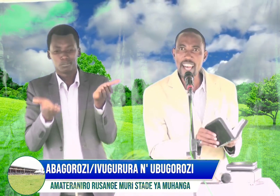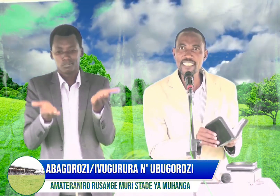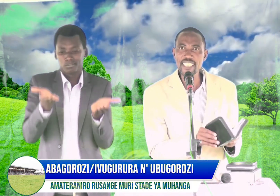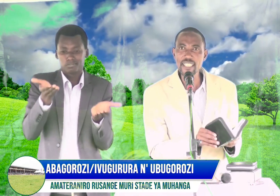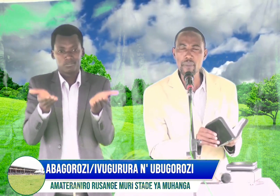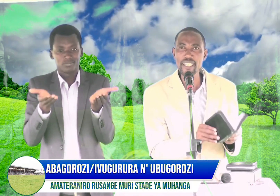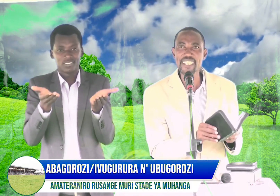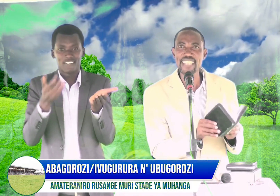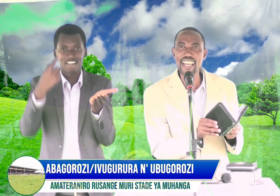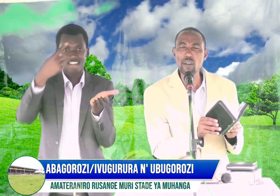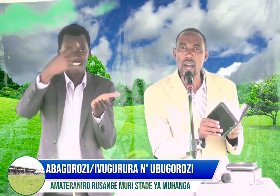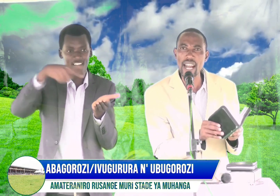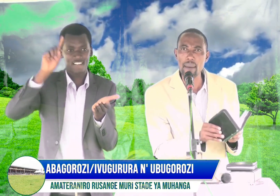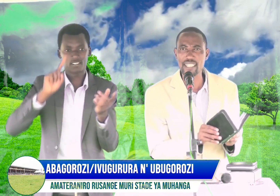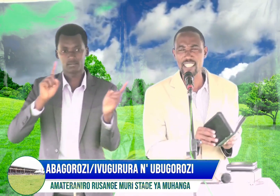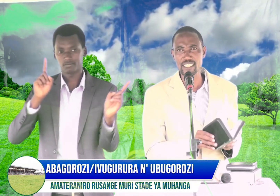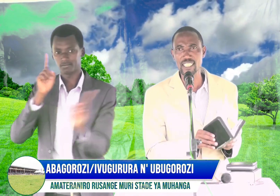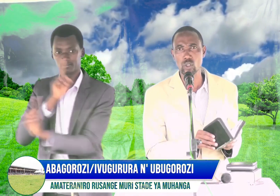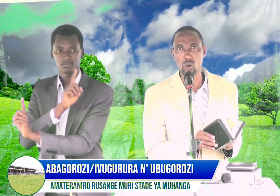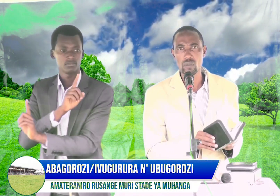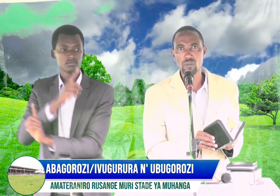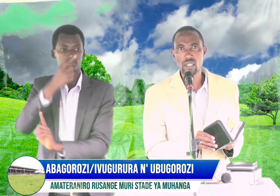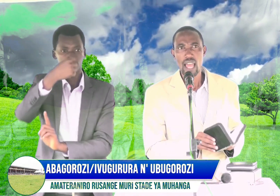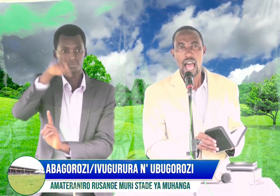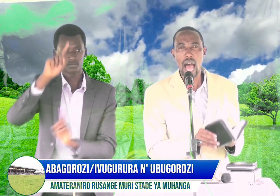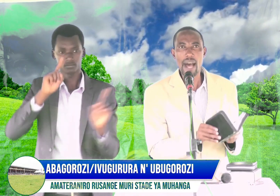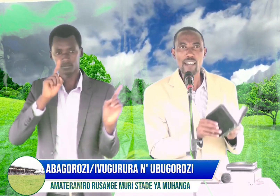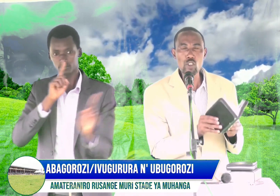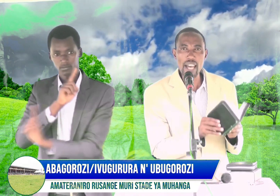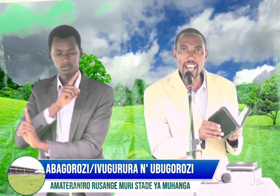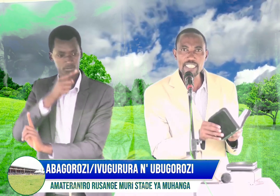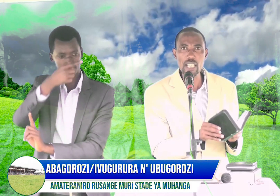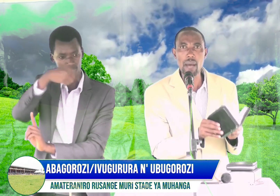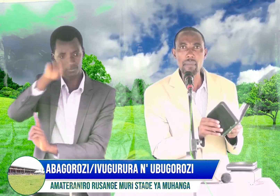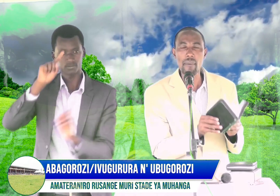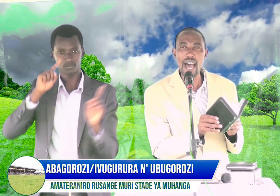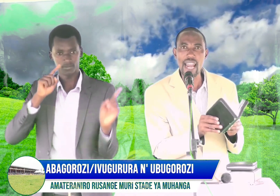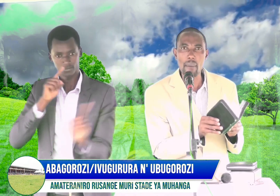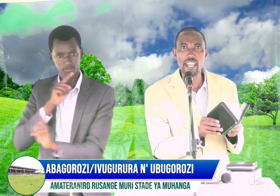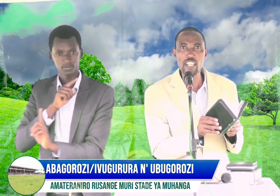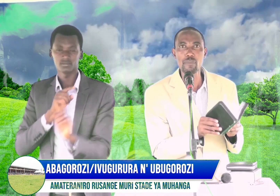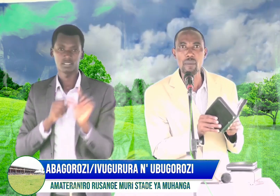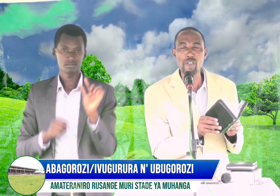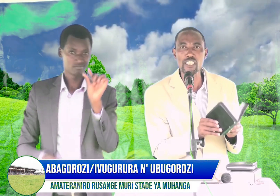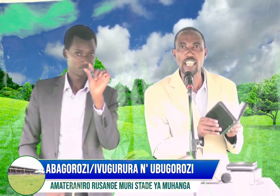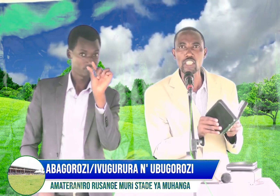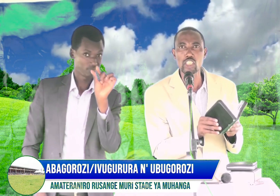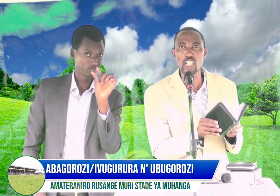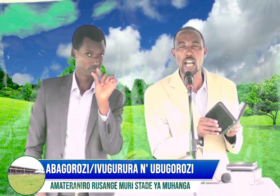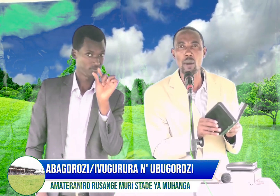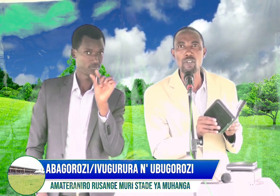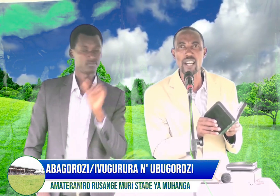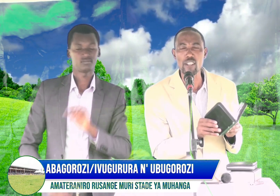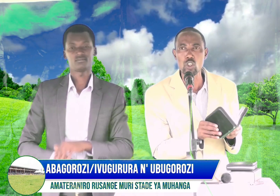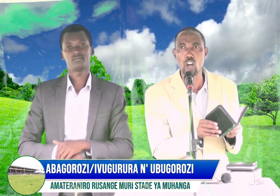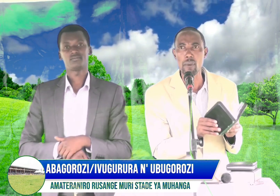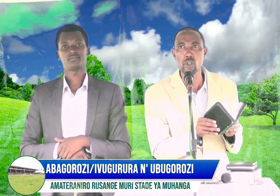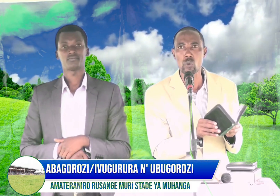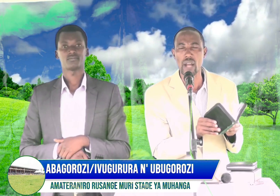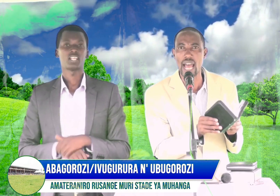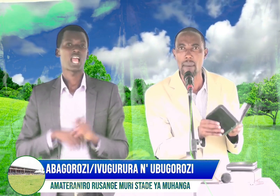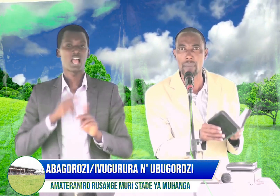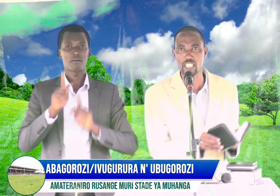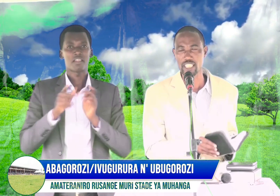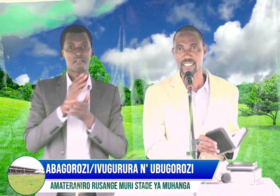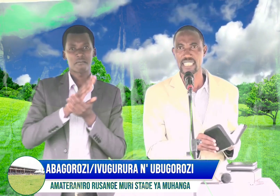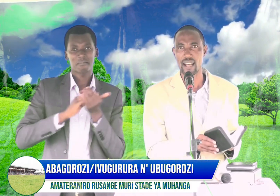Abantu benshi biyitaga ko ari abakristo, abantu benshi bamwe bari abaririmbyi bafite n'inshingano bavuga yuko mu